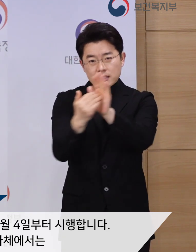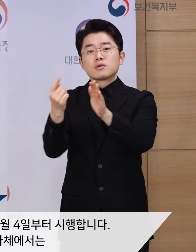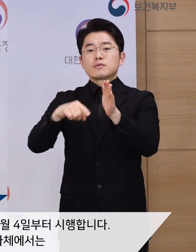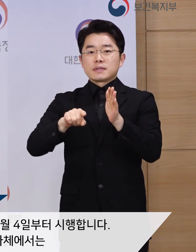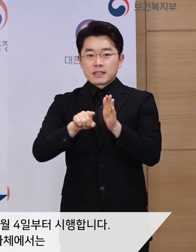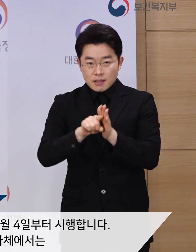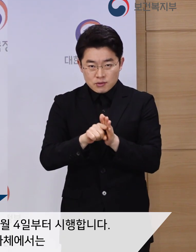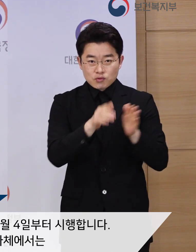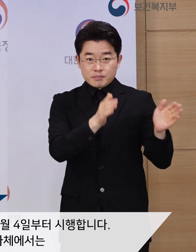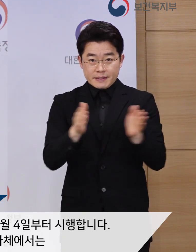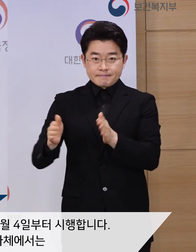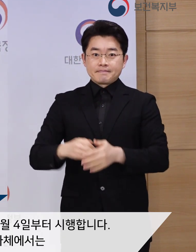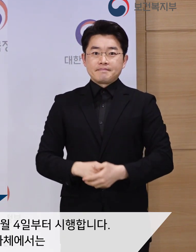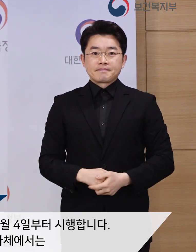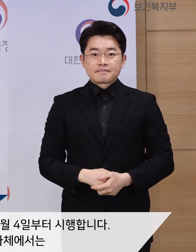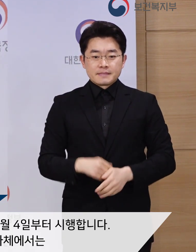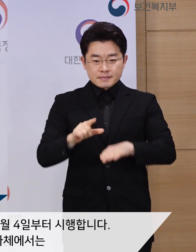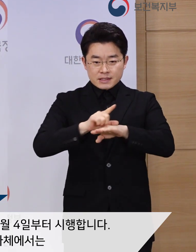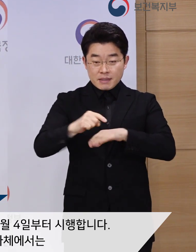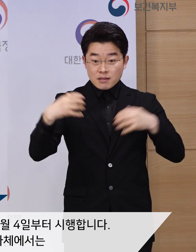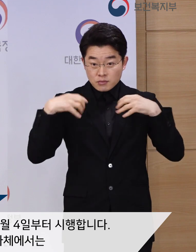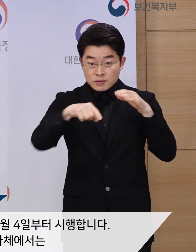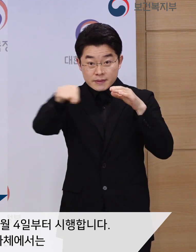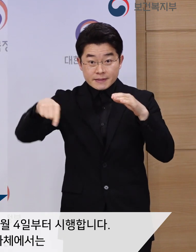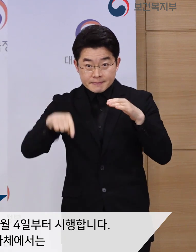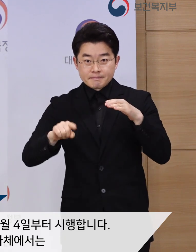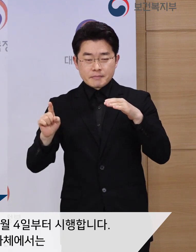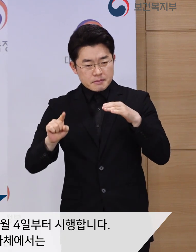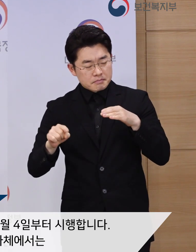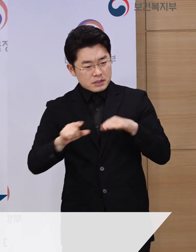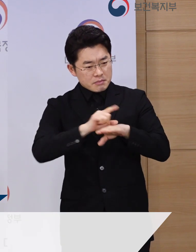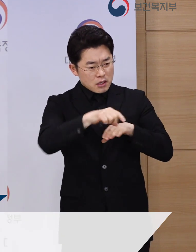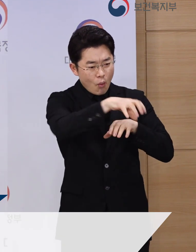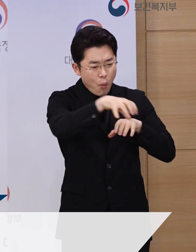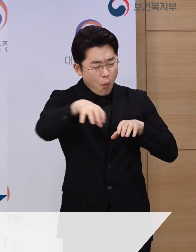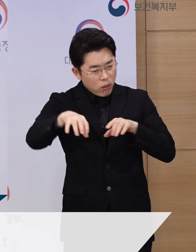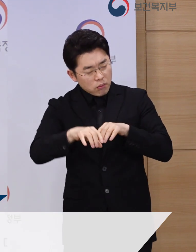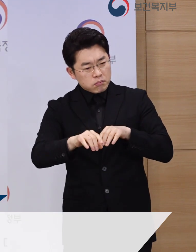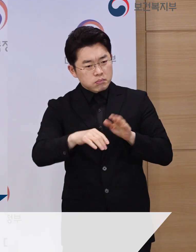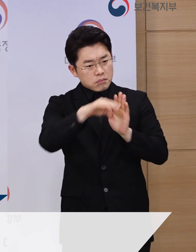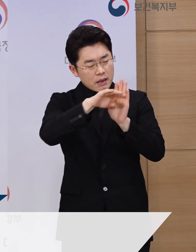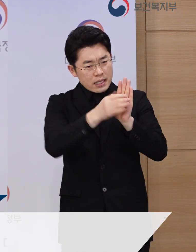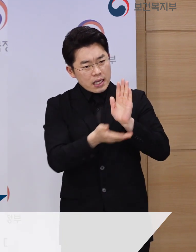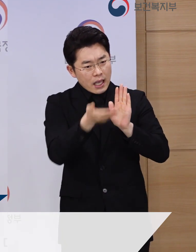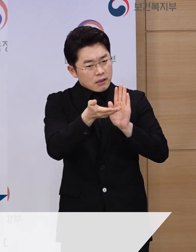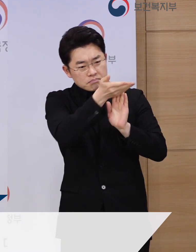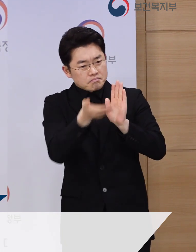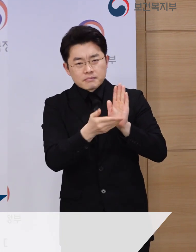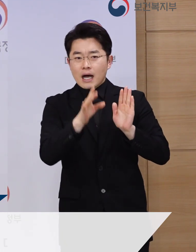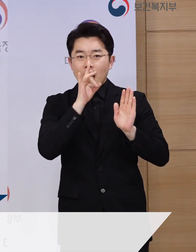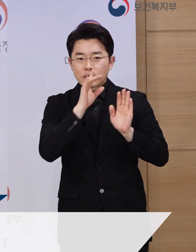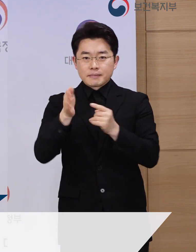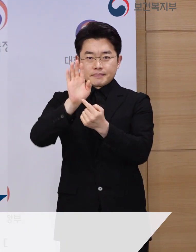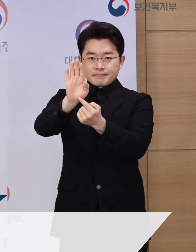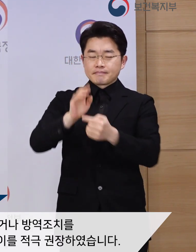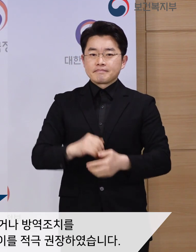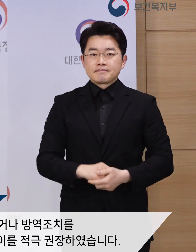대응을 집중력 있게 실시하기 위해 지자체에서는 자체적으로 방역 조치를 완화할 수